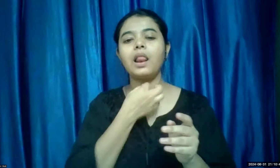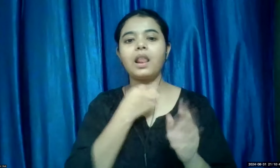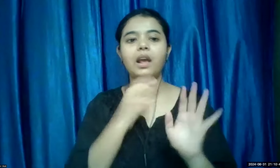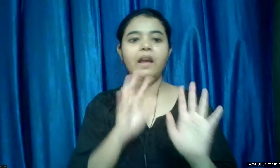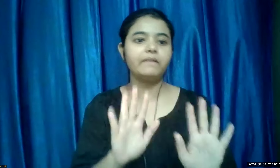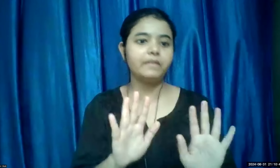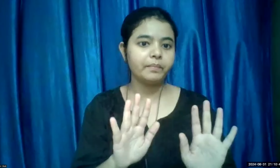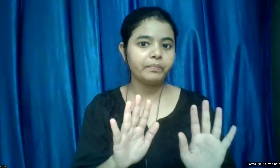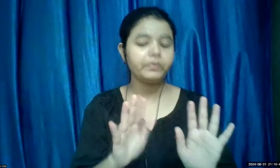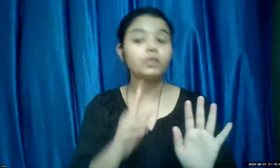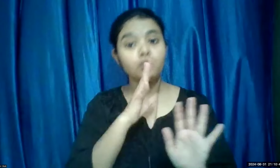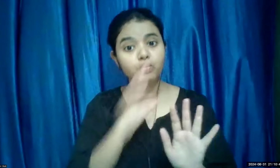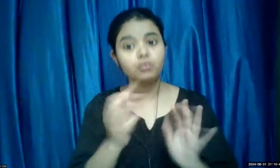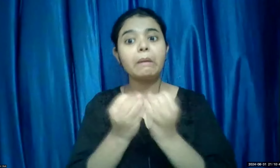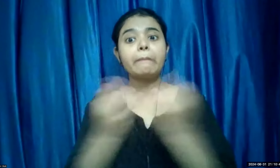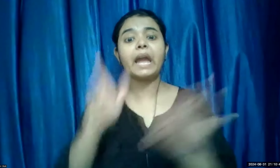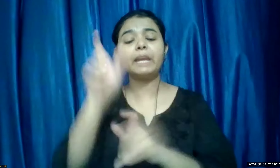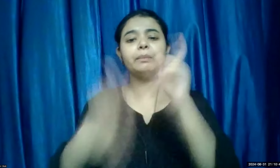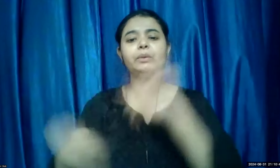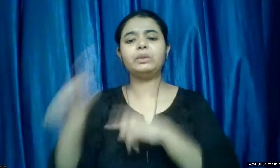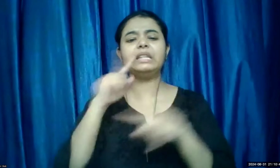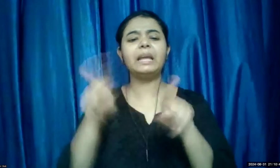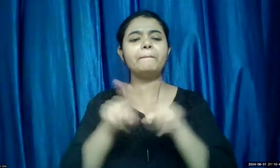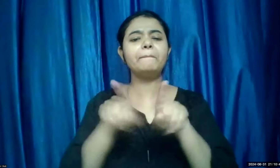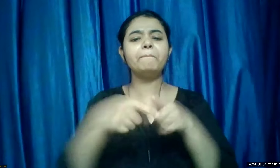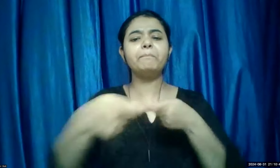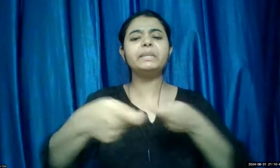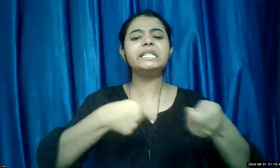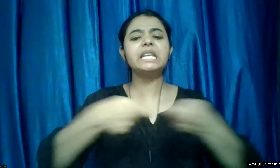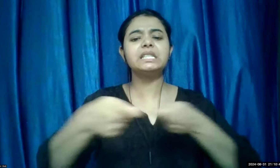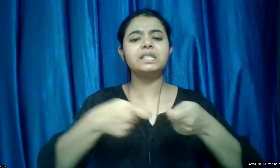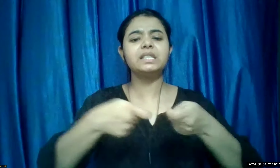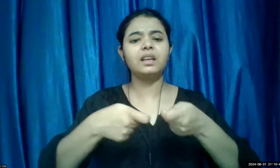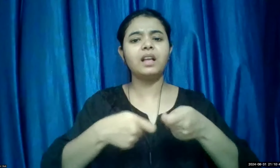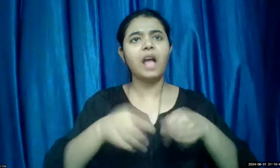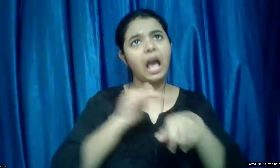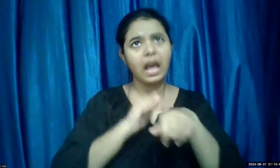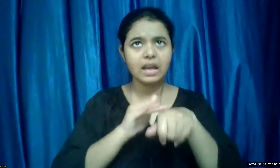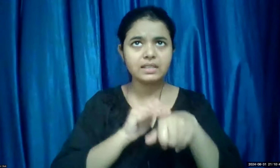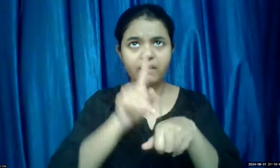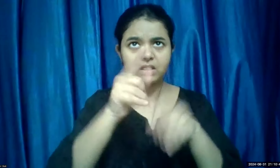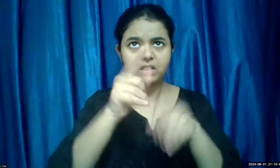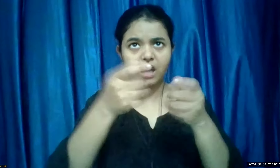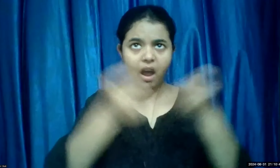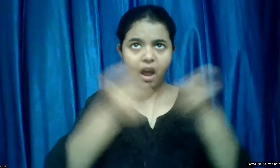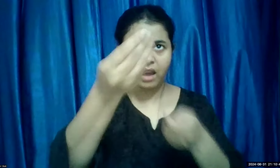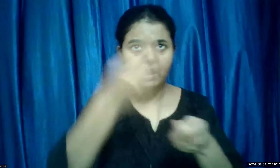ज्यादा लोग भगवान के साथ कुछ व्यापार को करना चाहते हैं, सेवा नहीं करना चाहते।